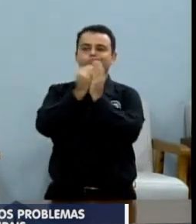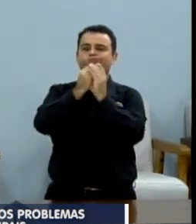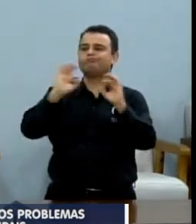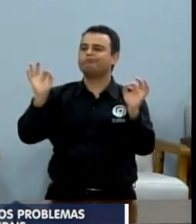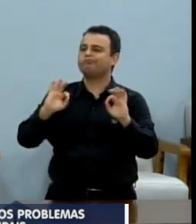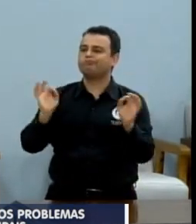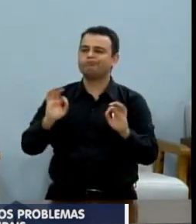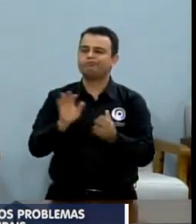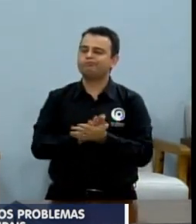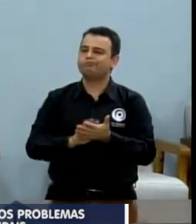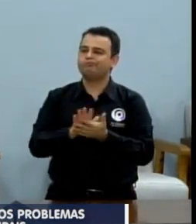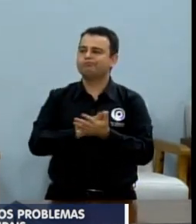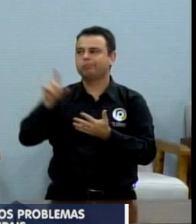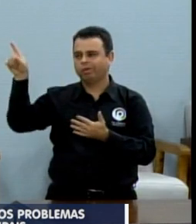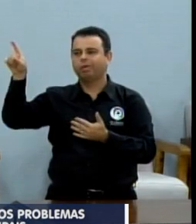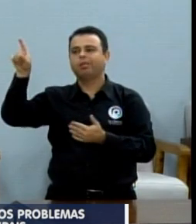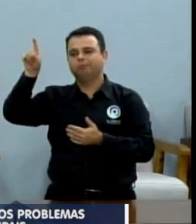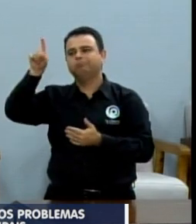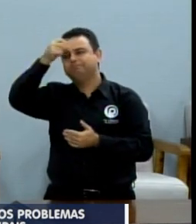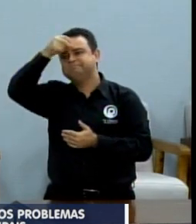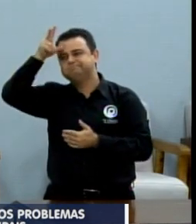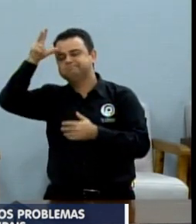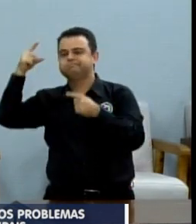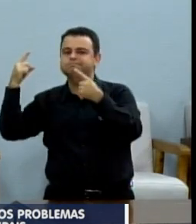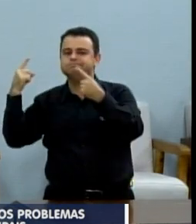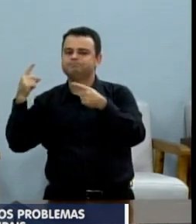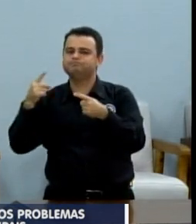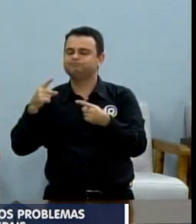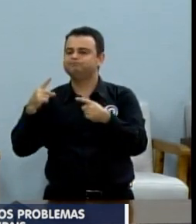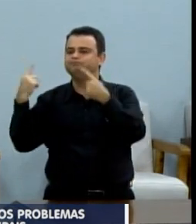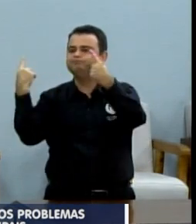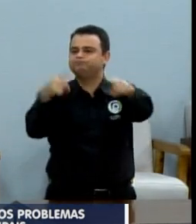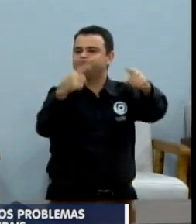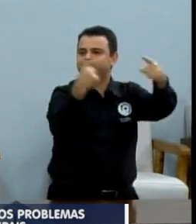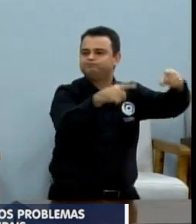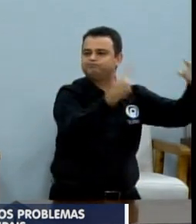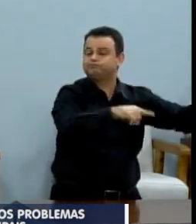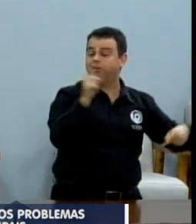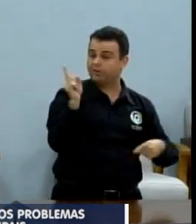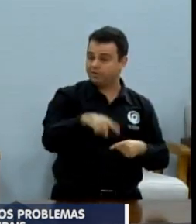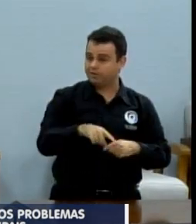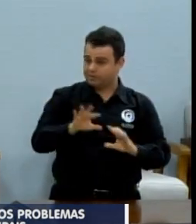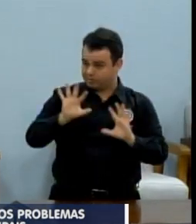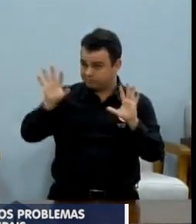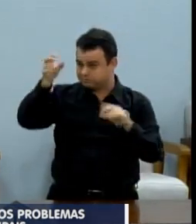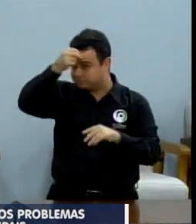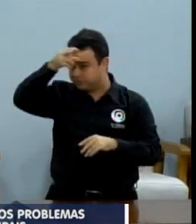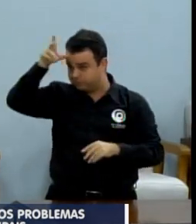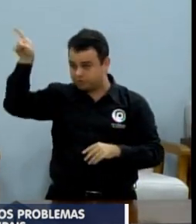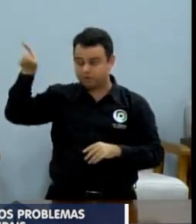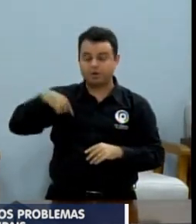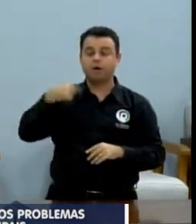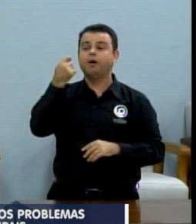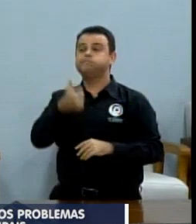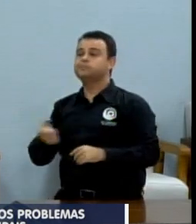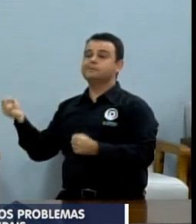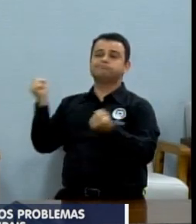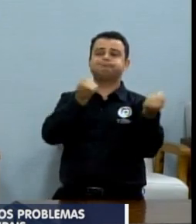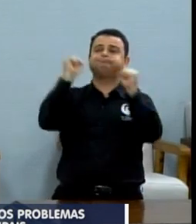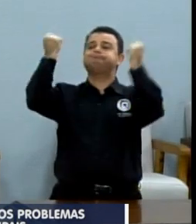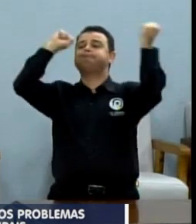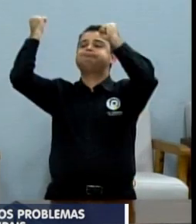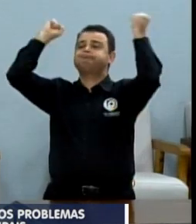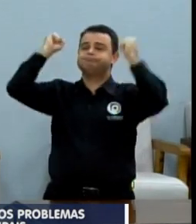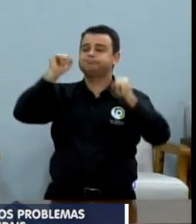da educação então Prefeito É eu sei que o senhor fica muito muito irritado quando é